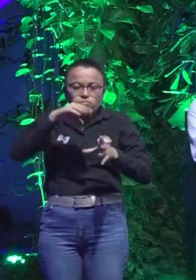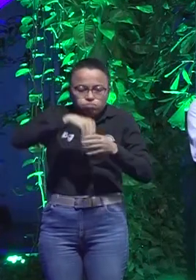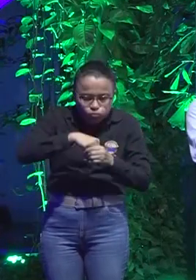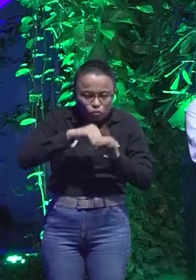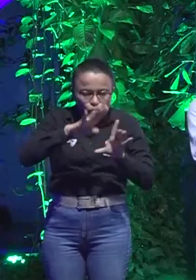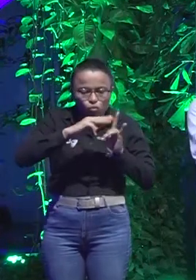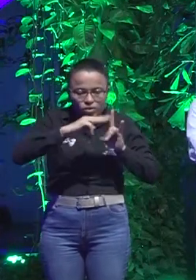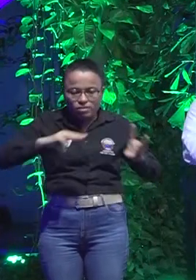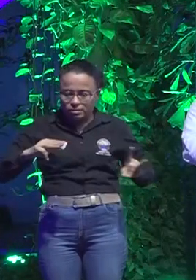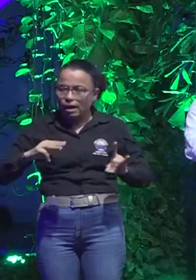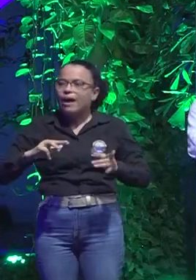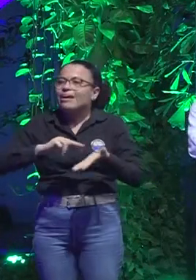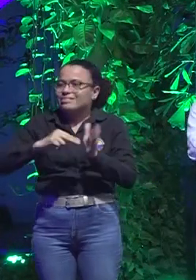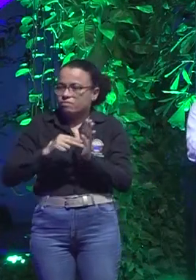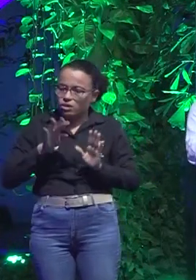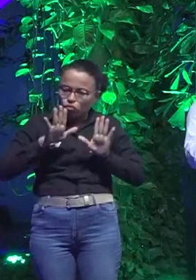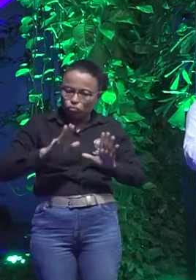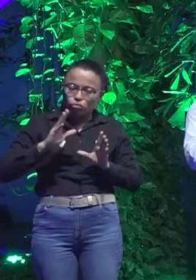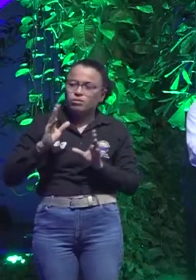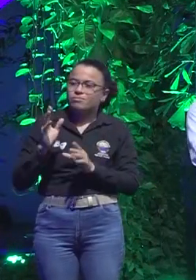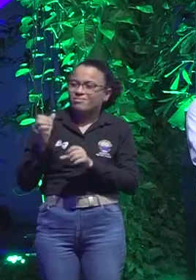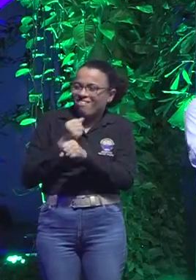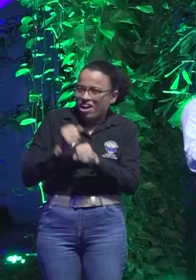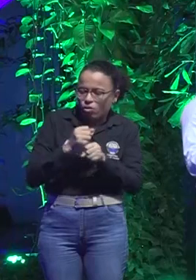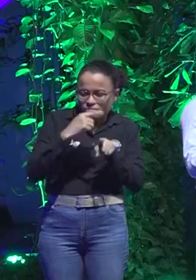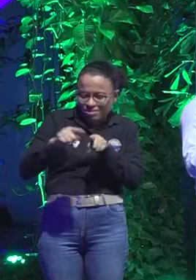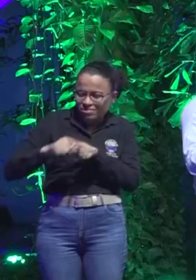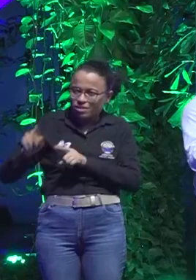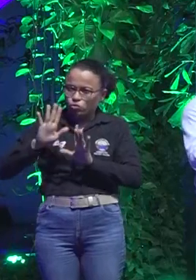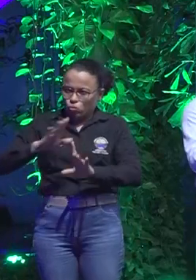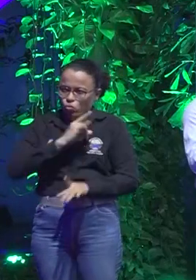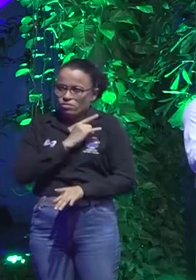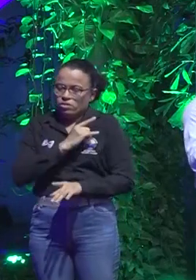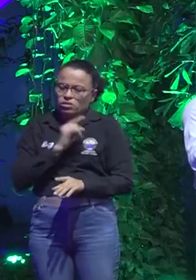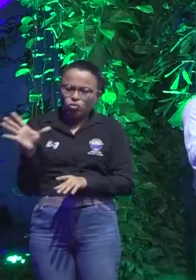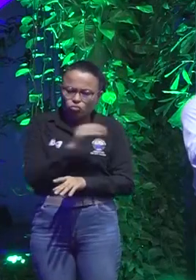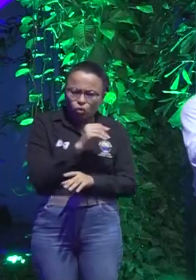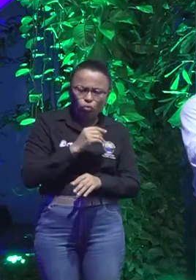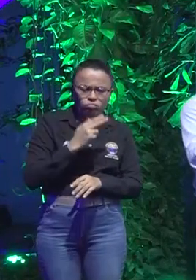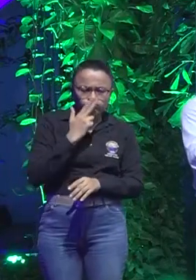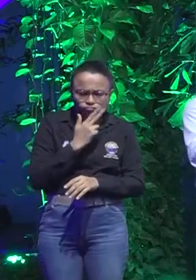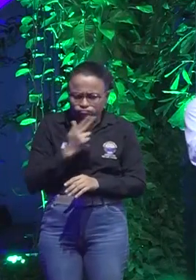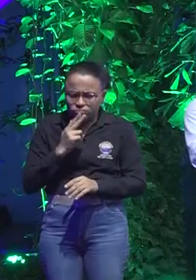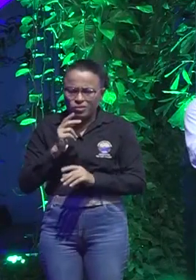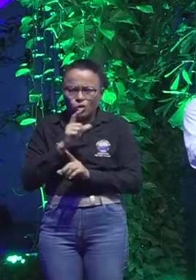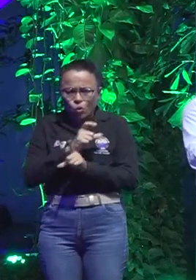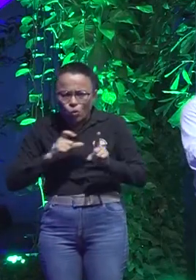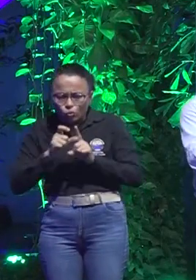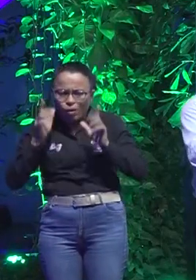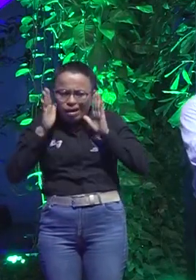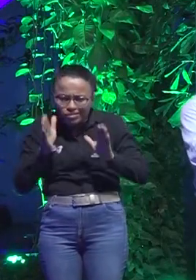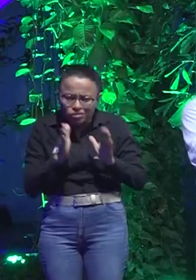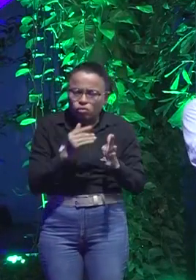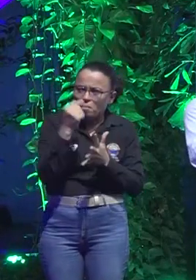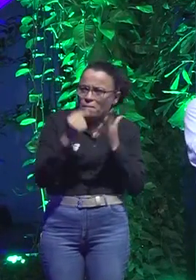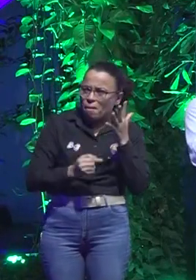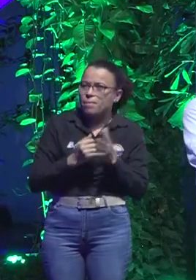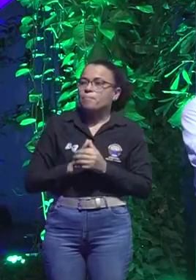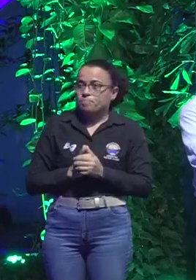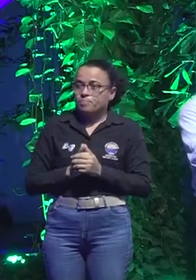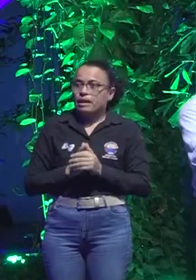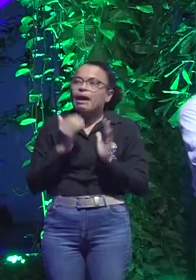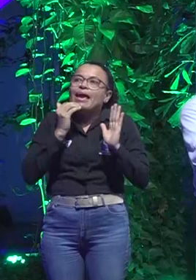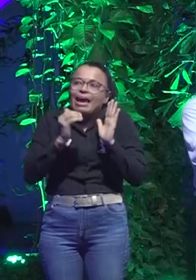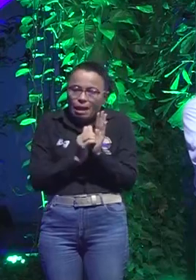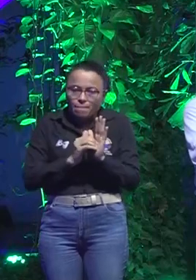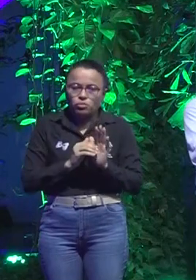cultura de, y el día que terminaron la visita de los pares, las señoras de servicios generales del aseo nos preguntaron, rector, ¿cómo no fue? Y el gringo sí le mostramos y